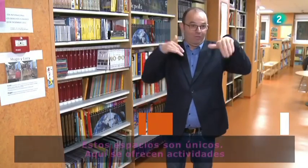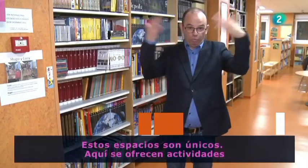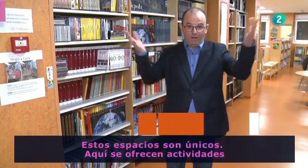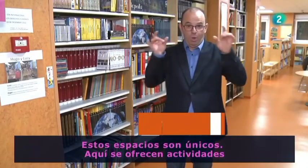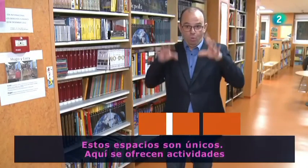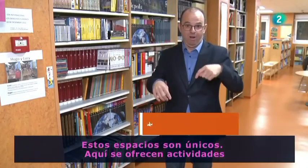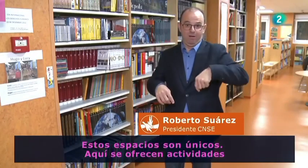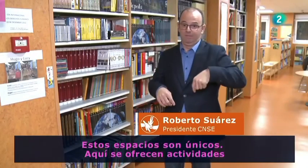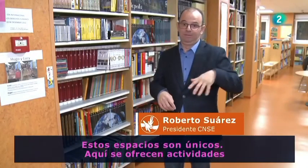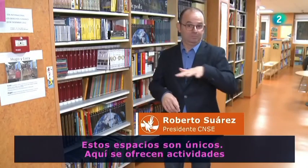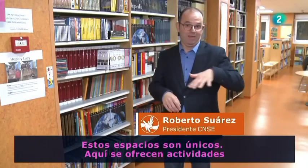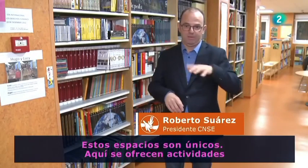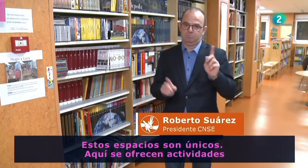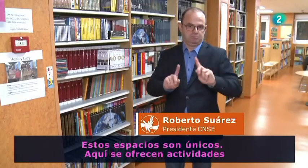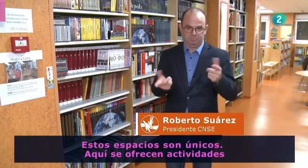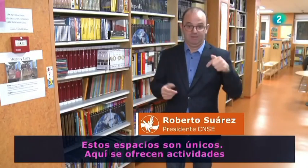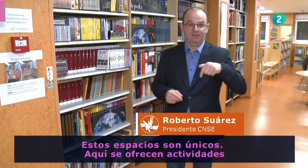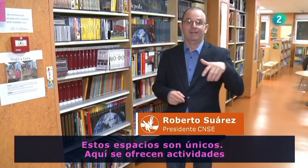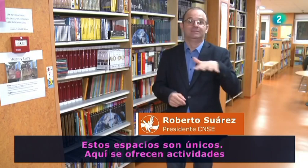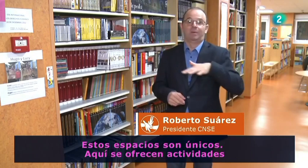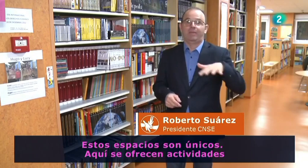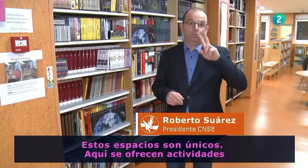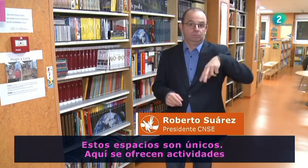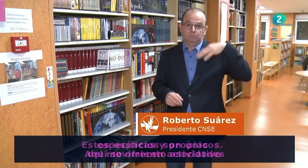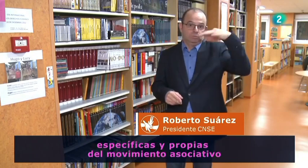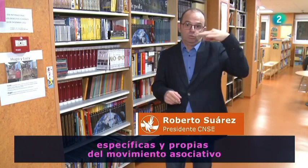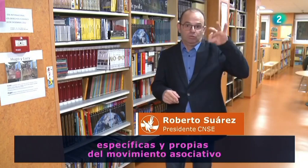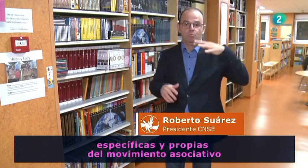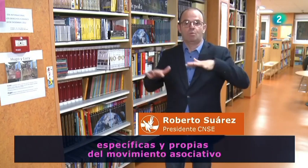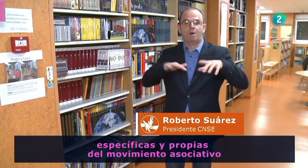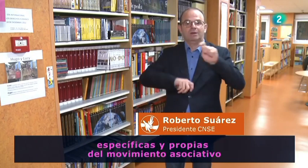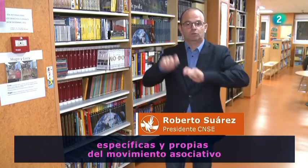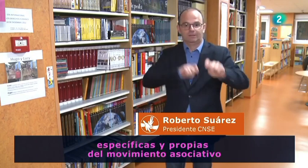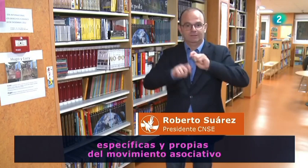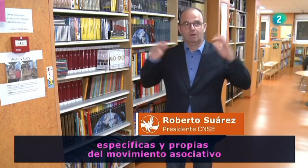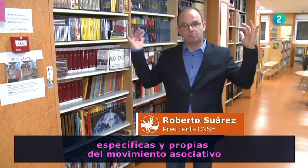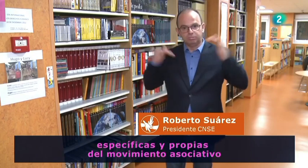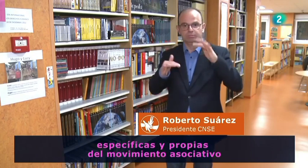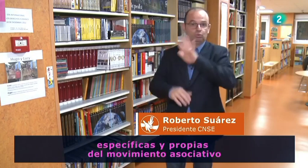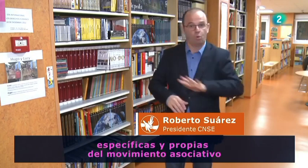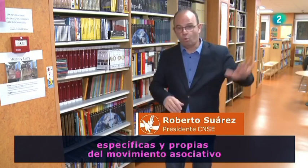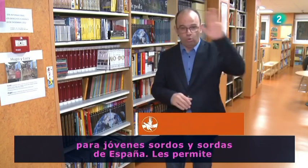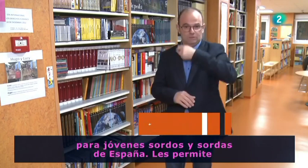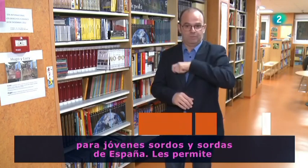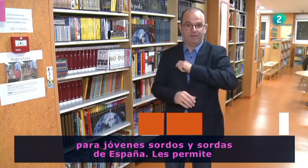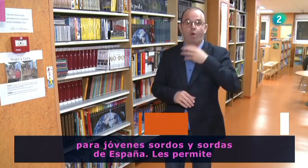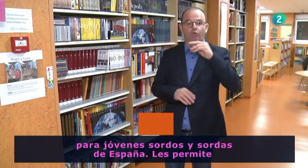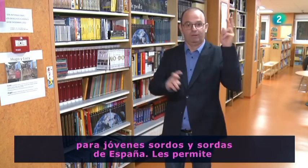Estos espacios son únicos. Aquí se ofrecen actividades específicas y propias del movimiento asociativo para jóvenes sordos y